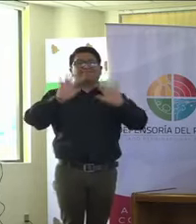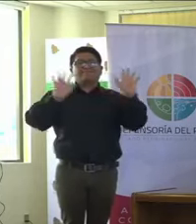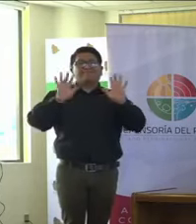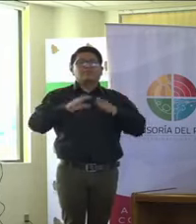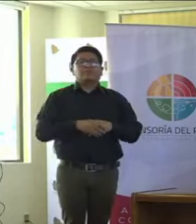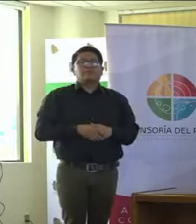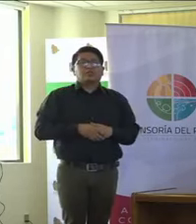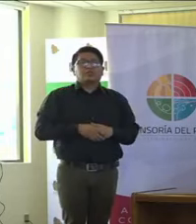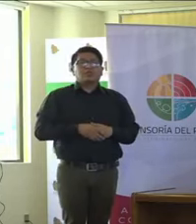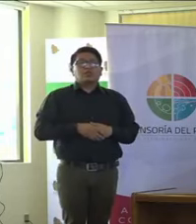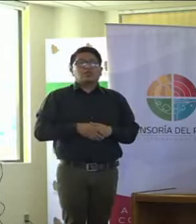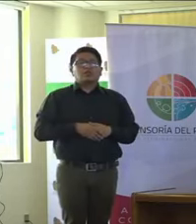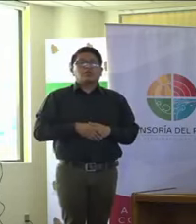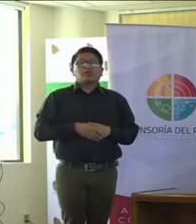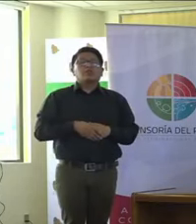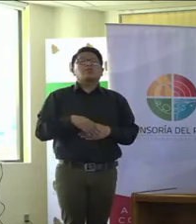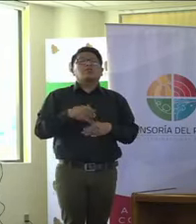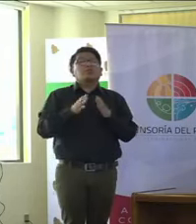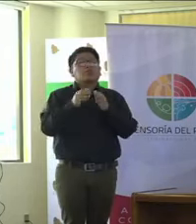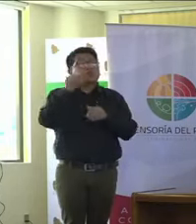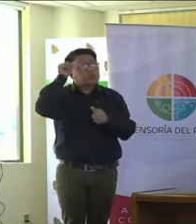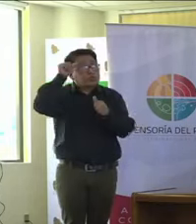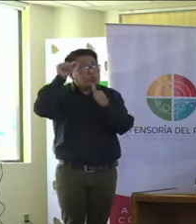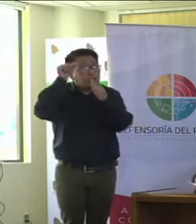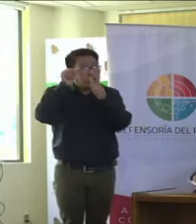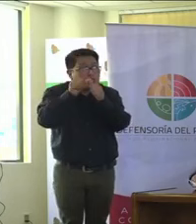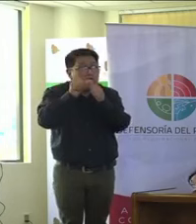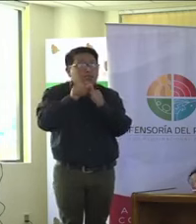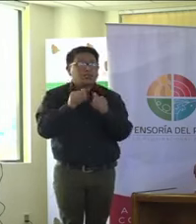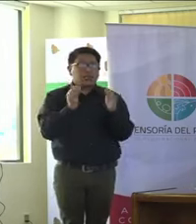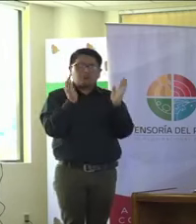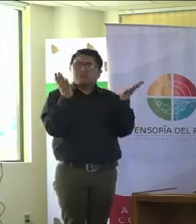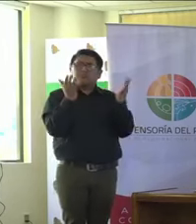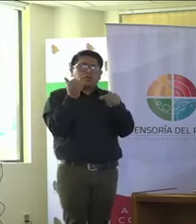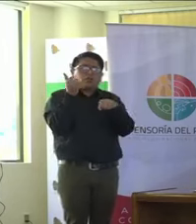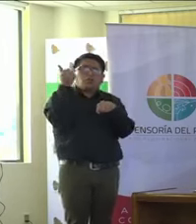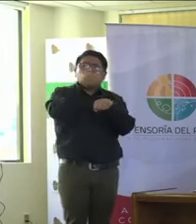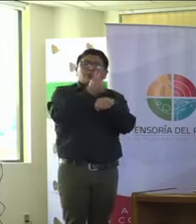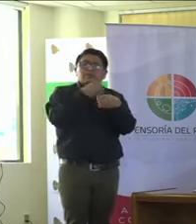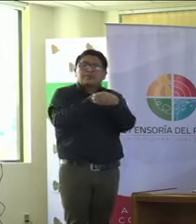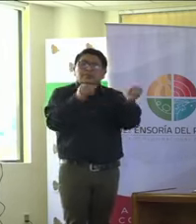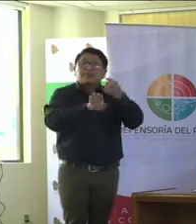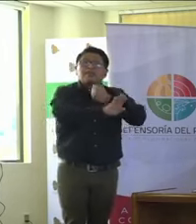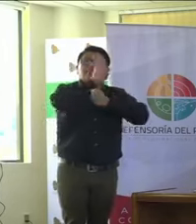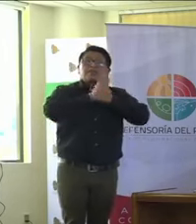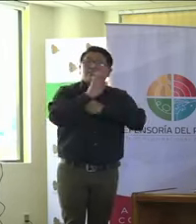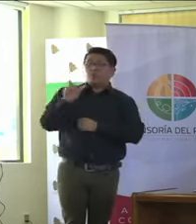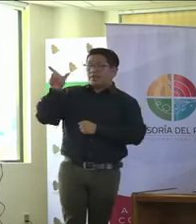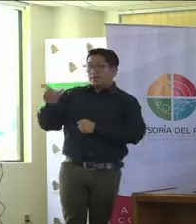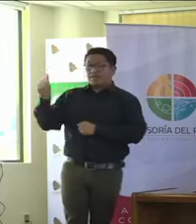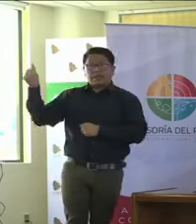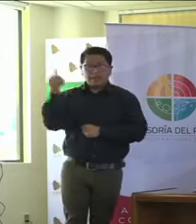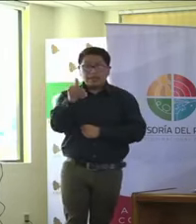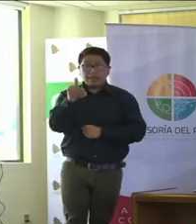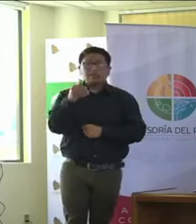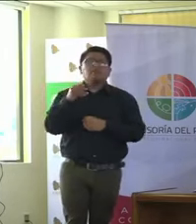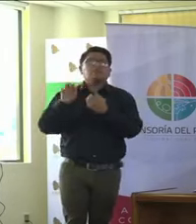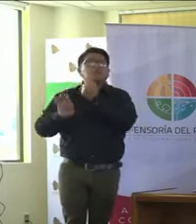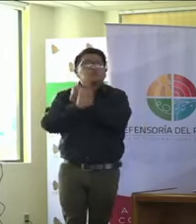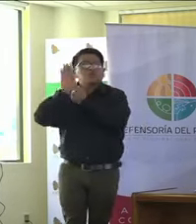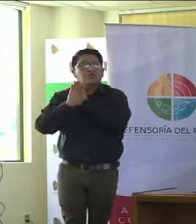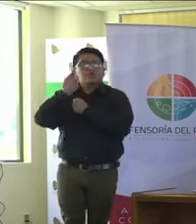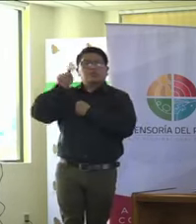Recordar que el defensor del paciente busca garantizar el cumplimiento del derecho a la salud y la prestación de un servicio con